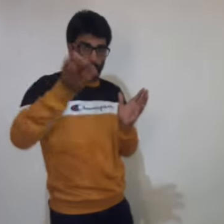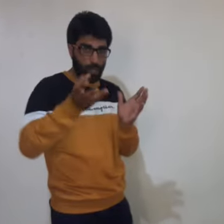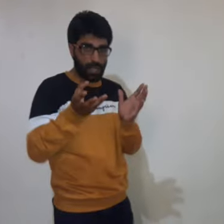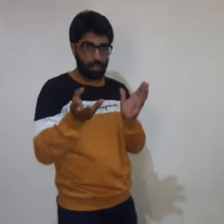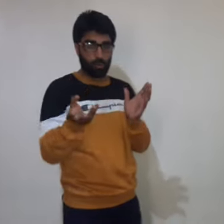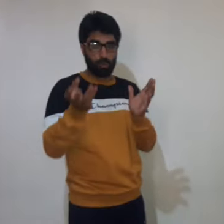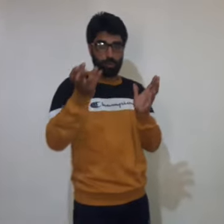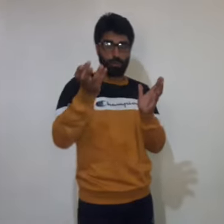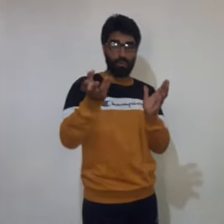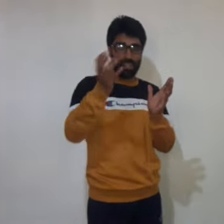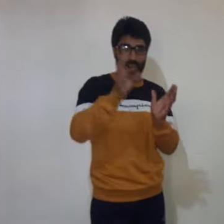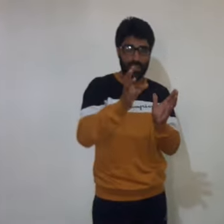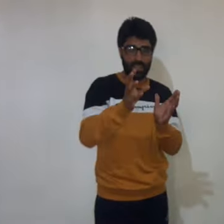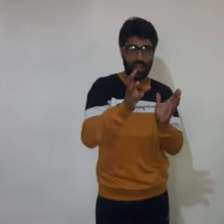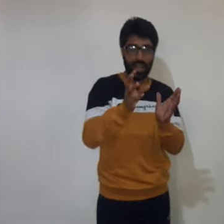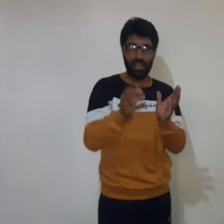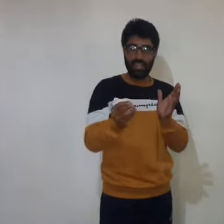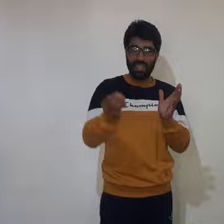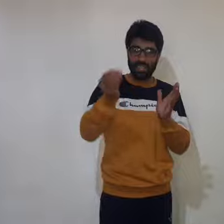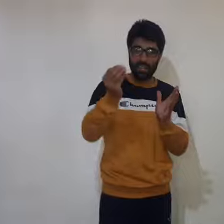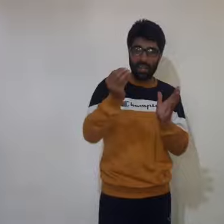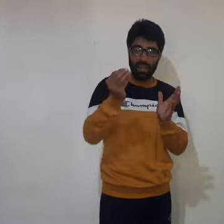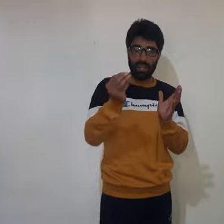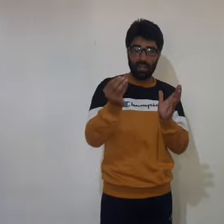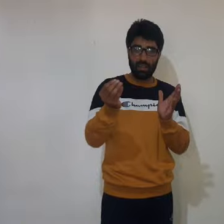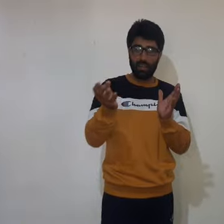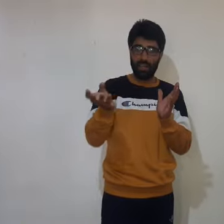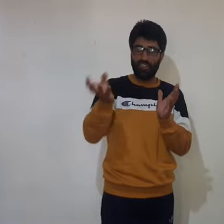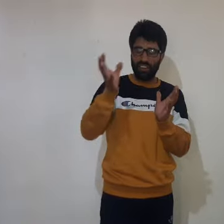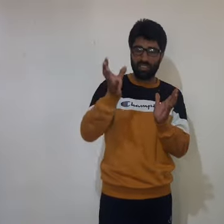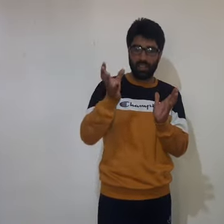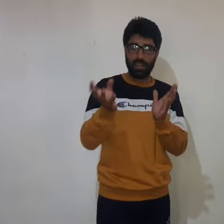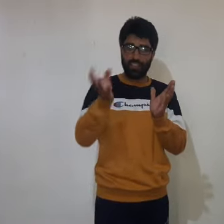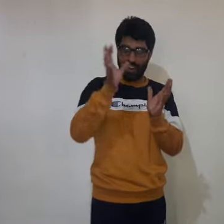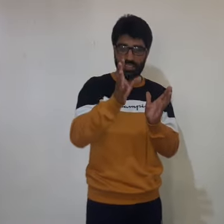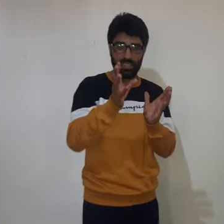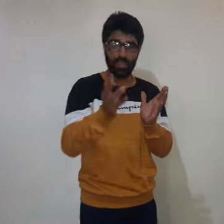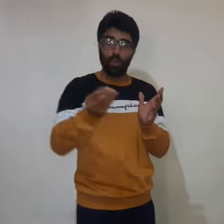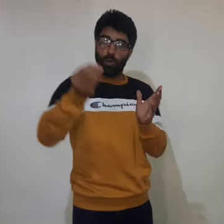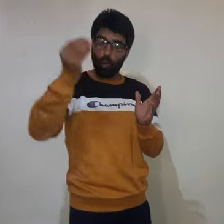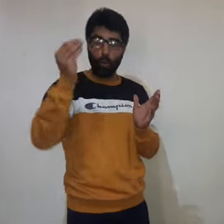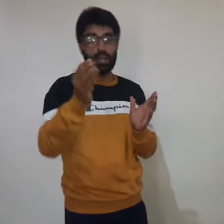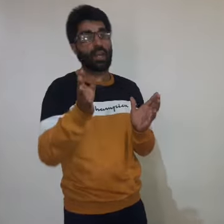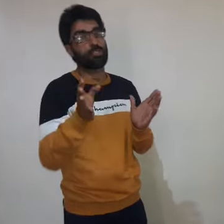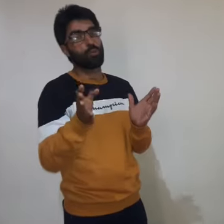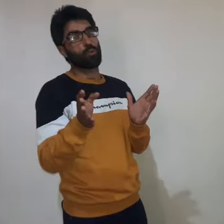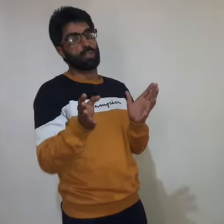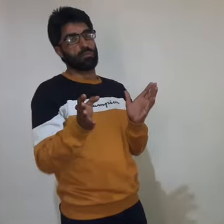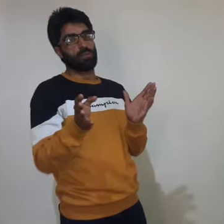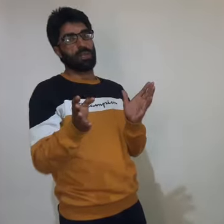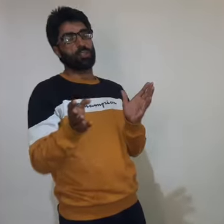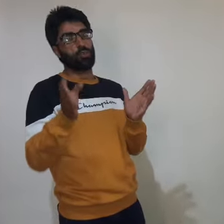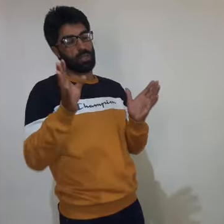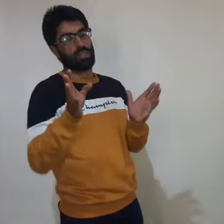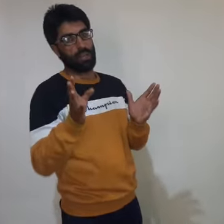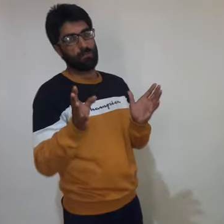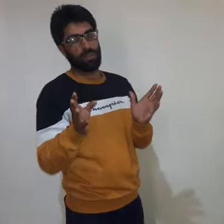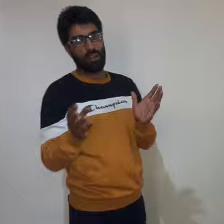ये कोविड-19 है, ये ज्यादा इन्फेक्शन इफेक्टेड ओल्ड एज ग्रुप को करता है।